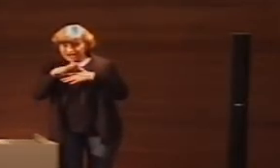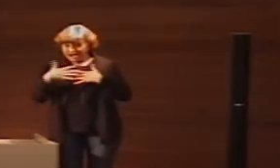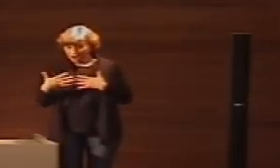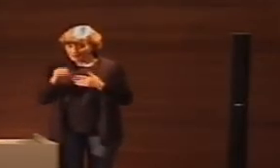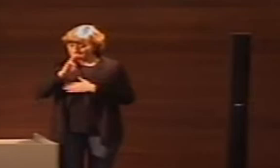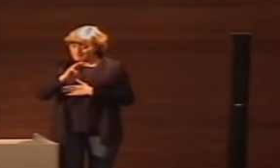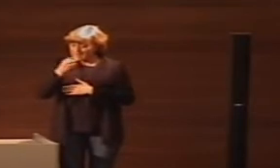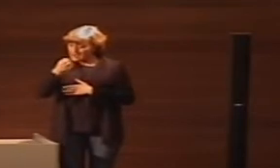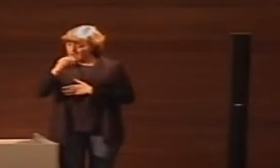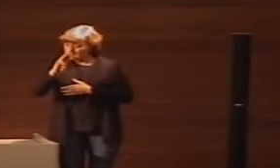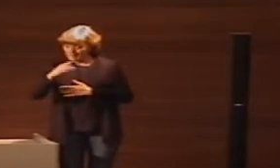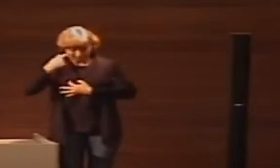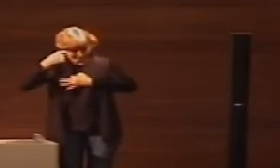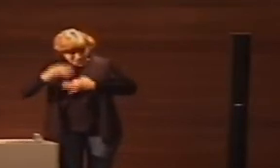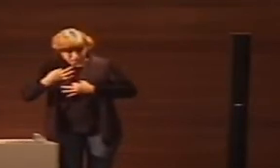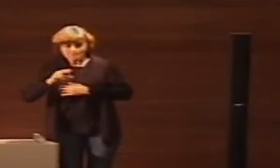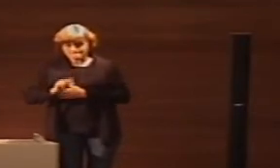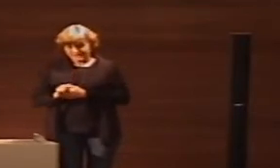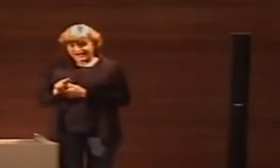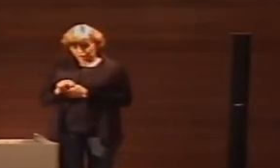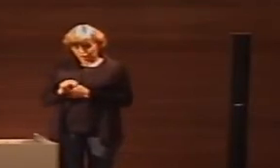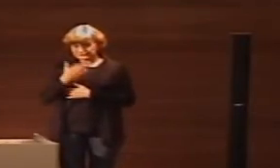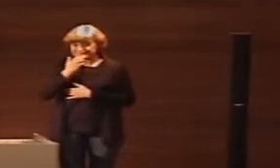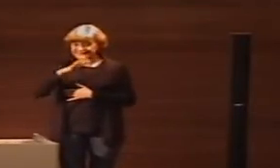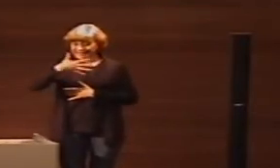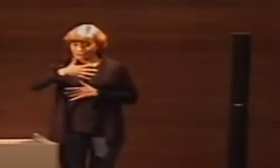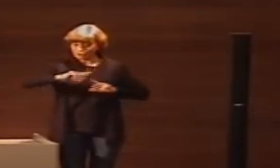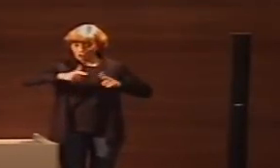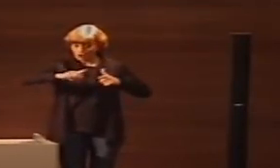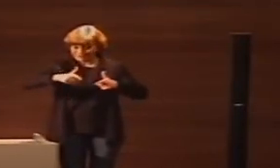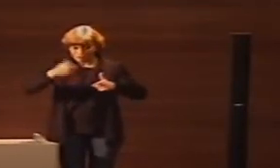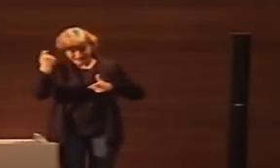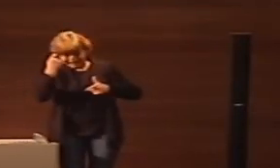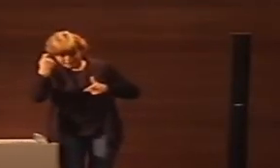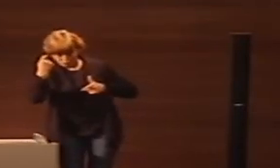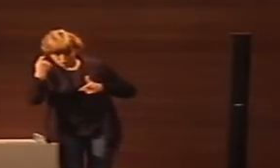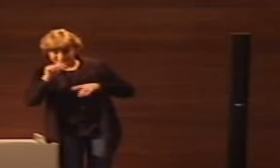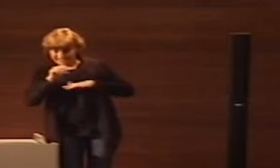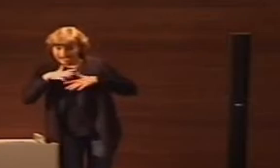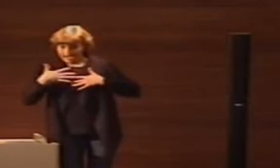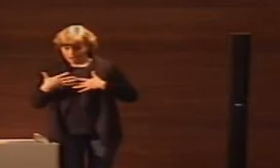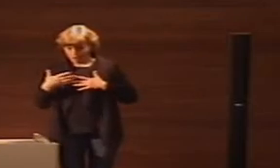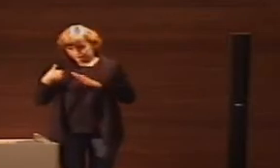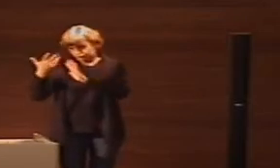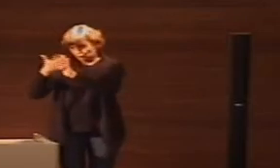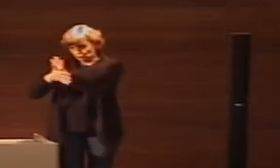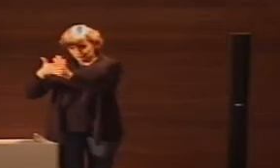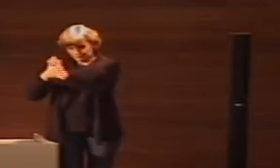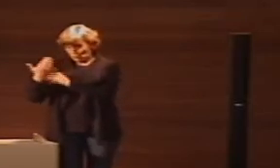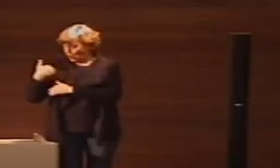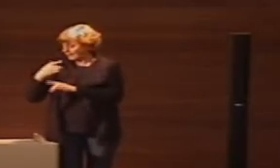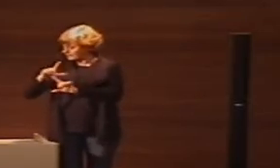hacer puerta a puerta que no hacer, que hacer quinto contenedor, y eso explica la proyección que antes os